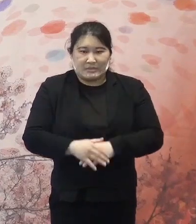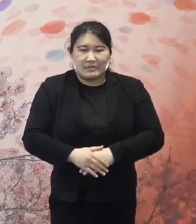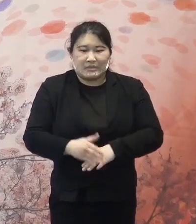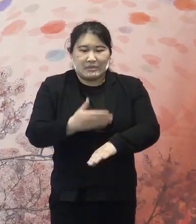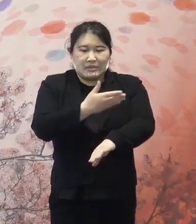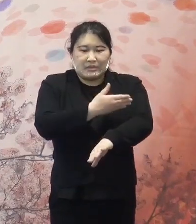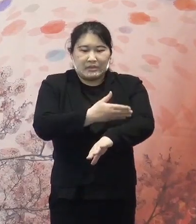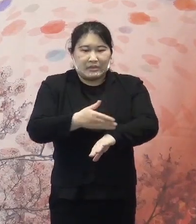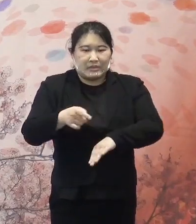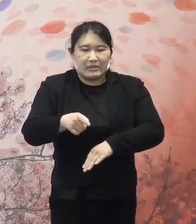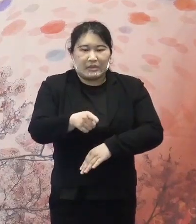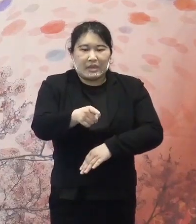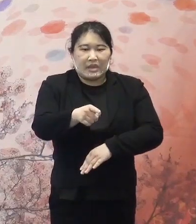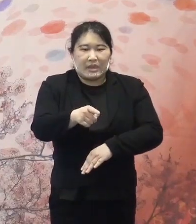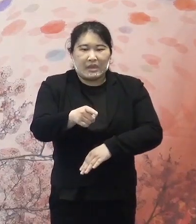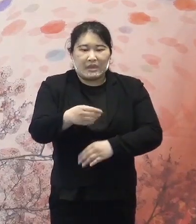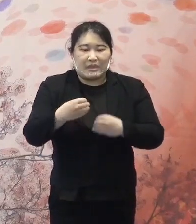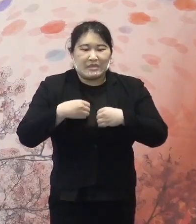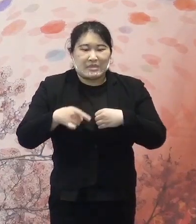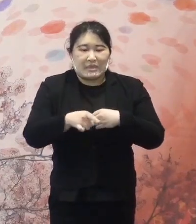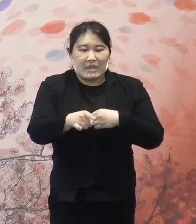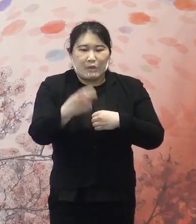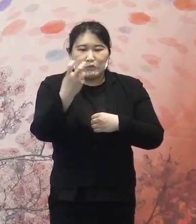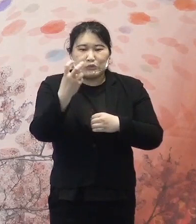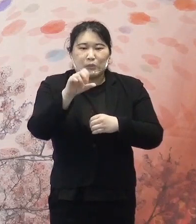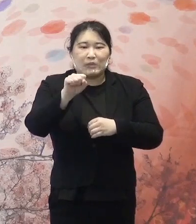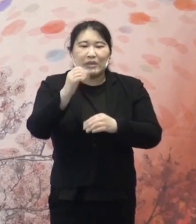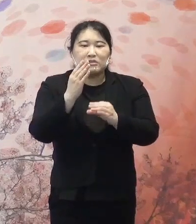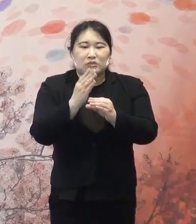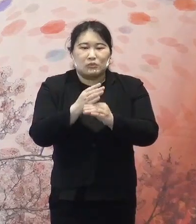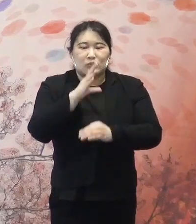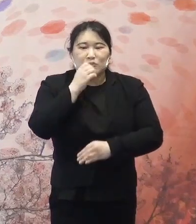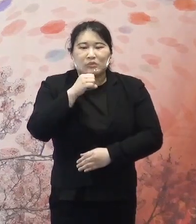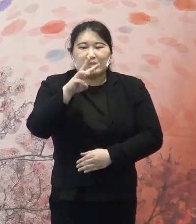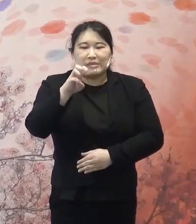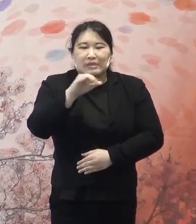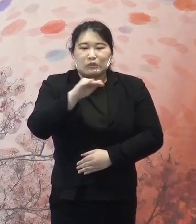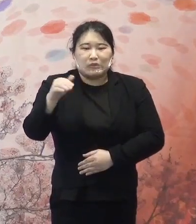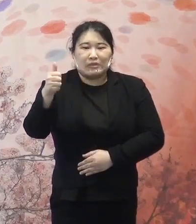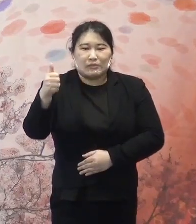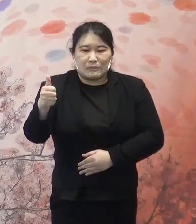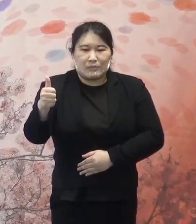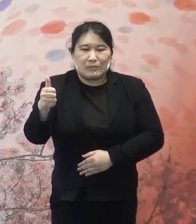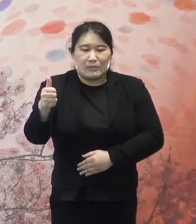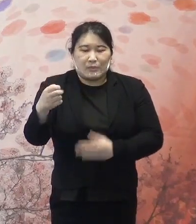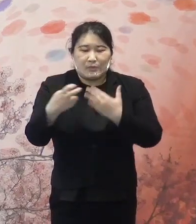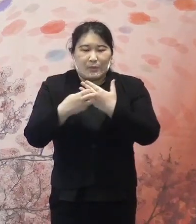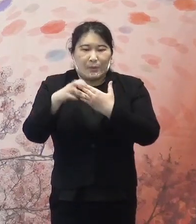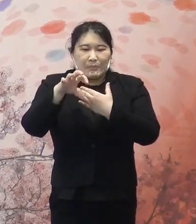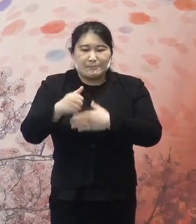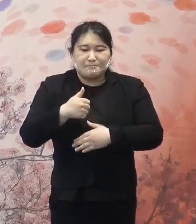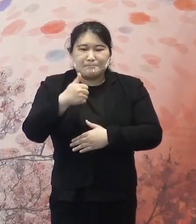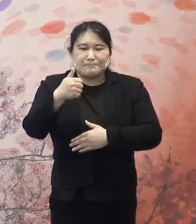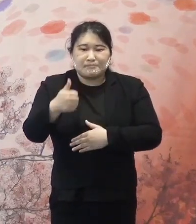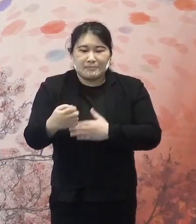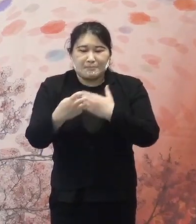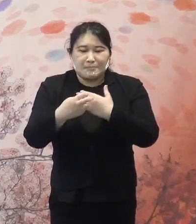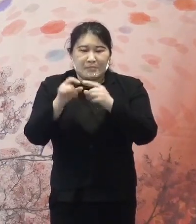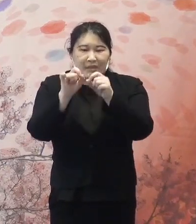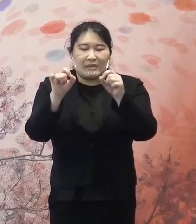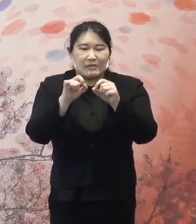路調査中ということになります。30代の男性の方、医療機関を受診し PCR 検査で陽性確定しております